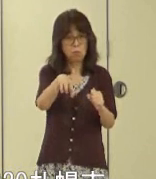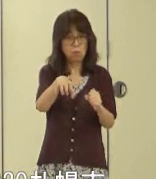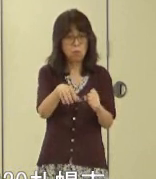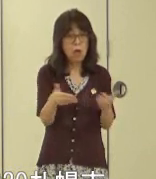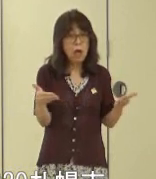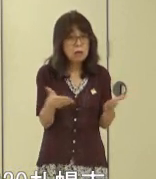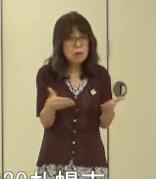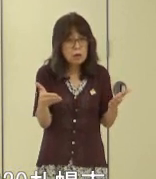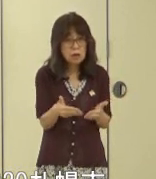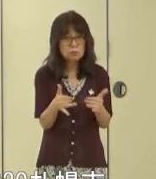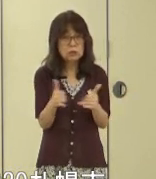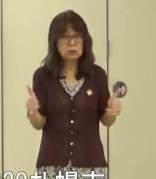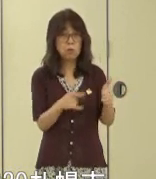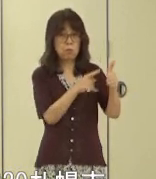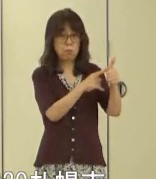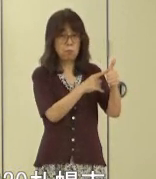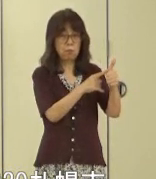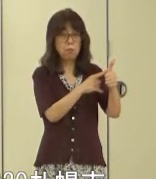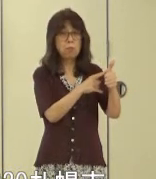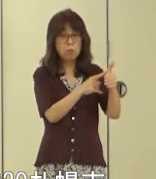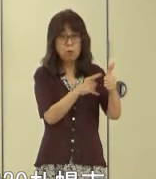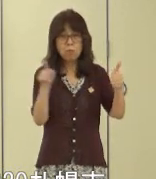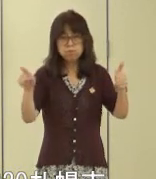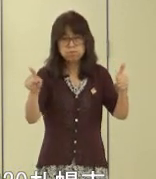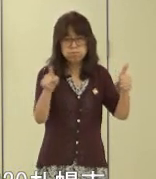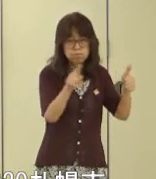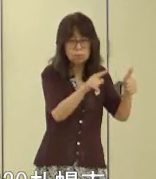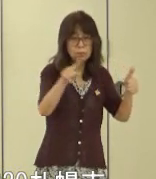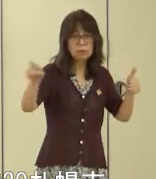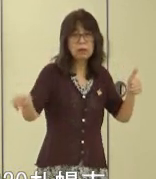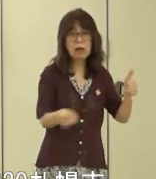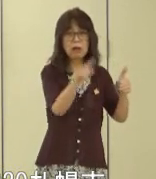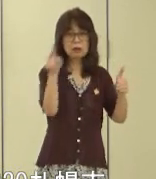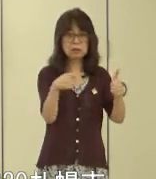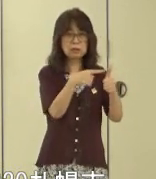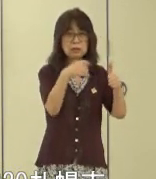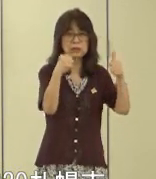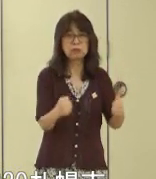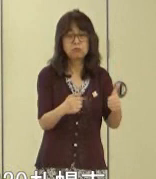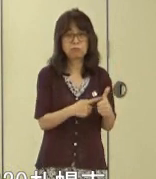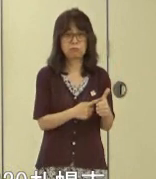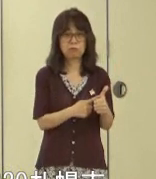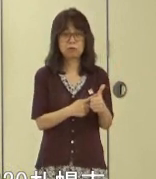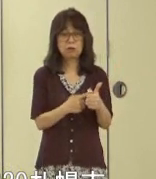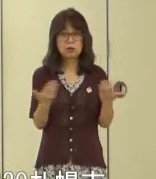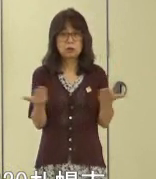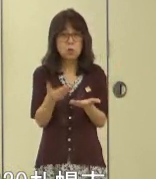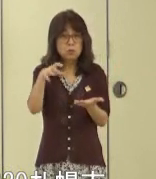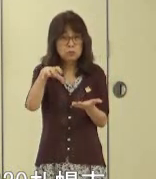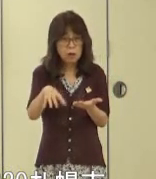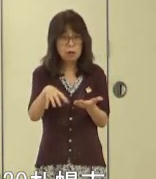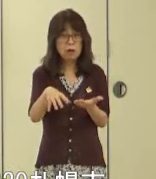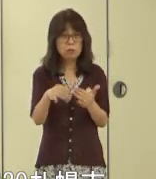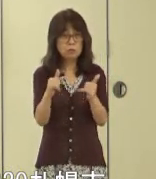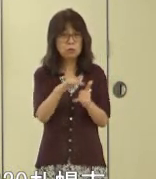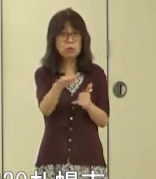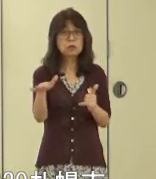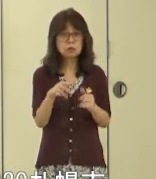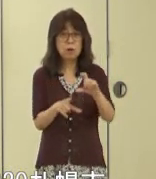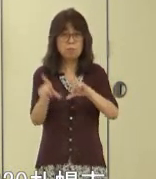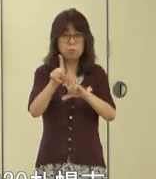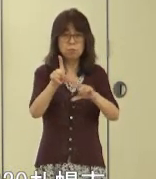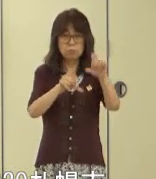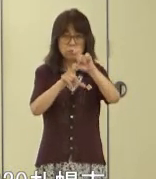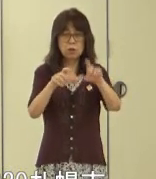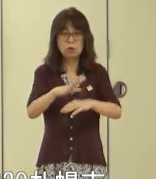こういった方も中にはいらっしゃいましたので、より、そういう職場でお勤めの方はより注意をしていただきたいというふうに思